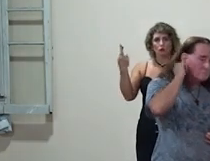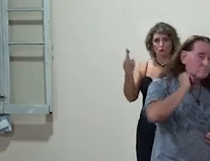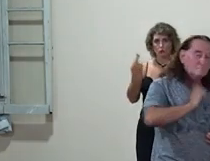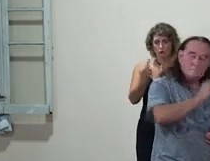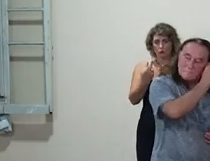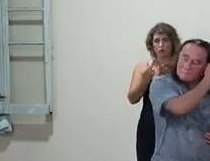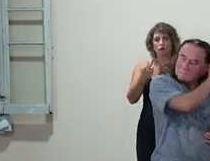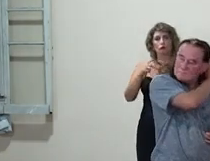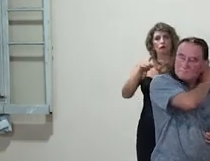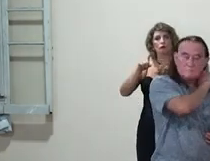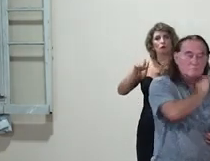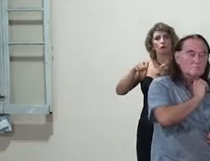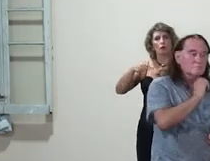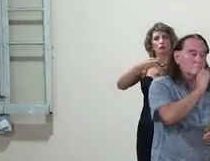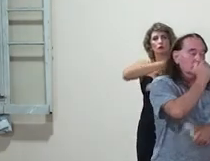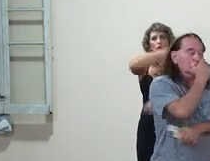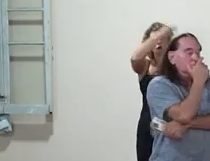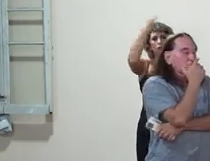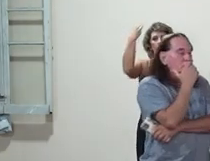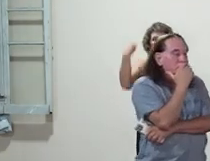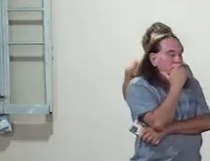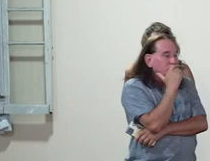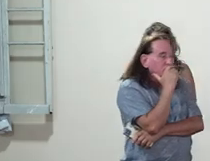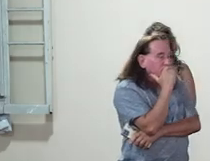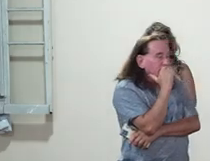Monge, que o Estado